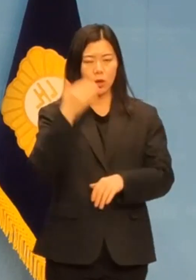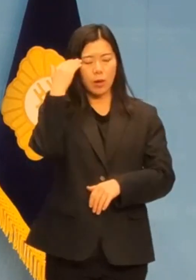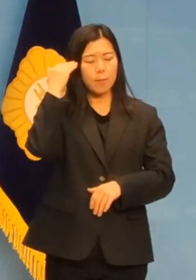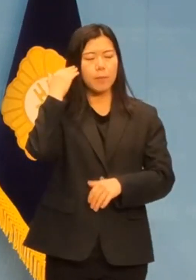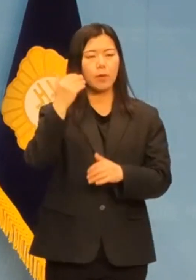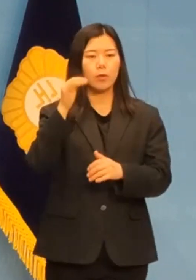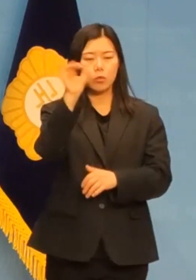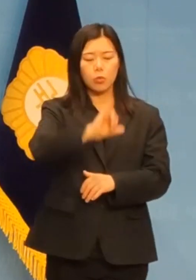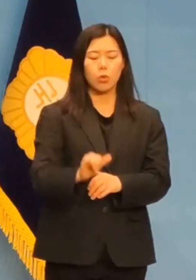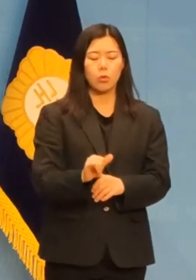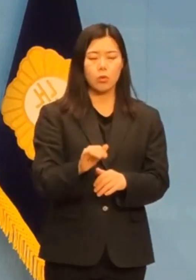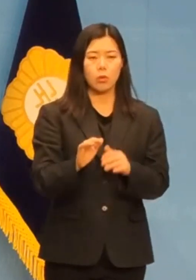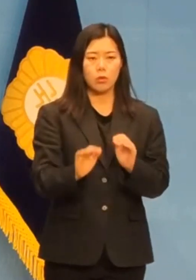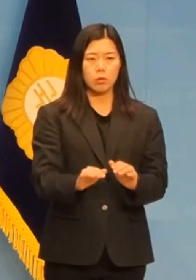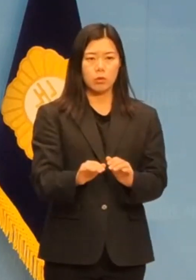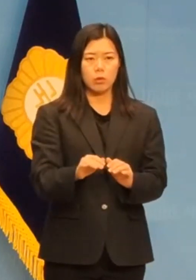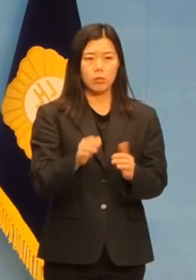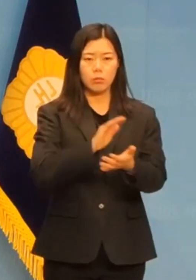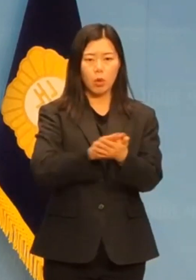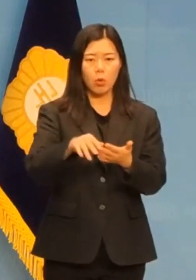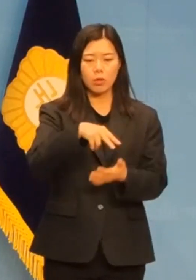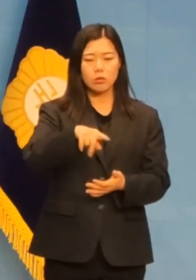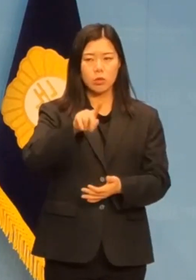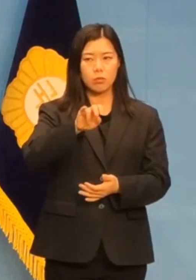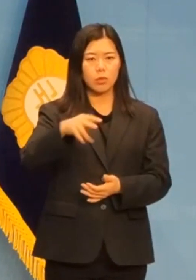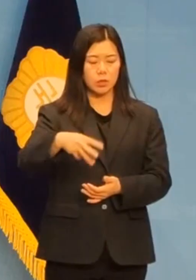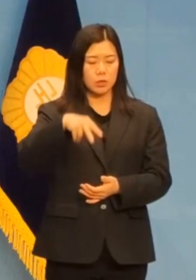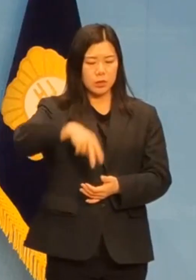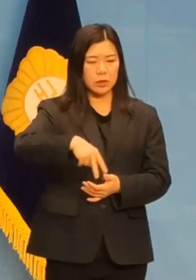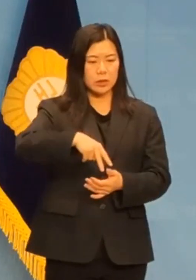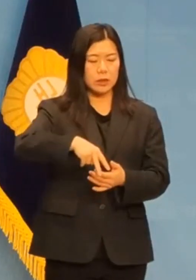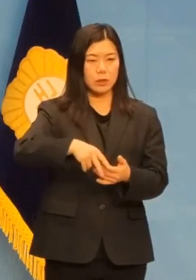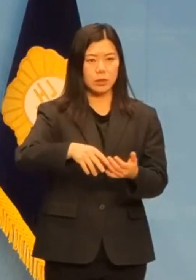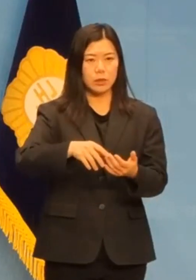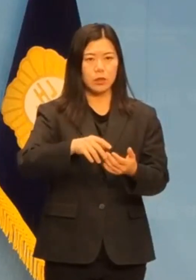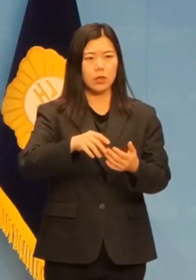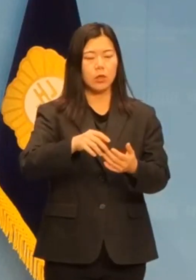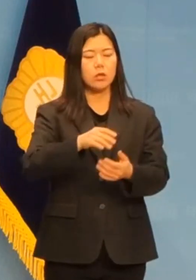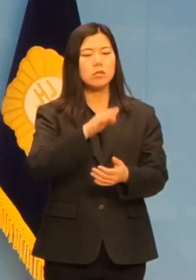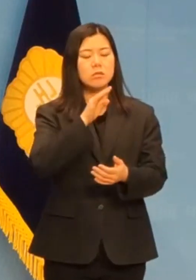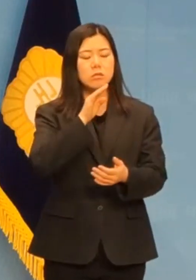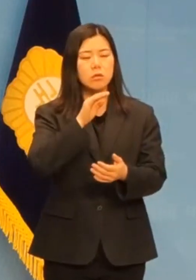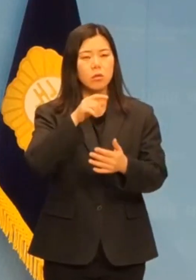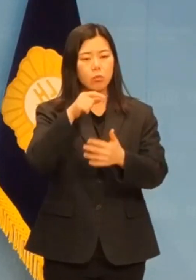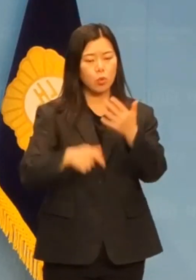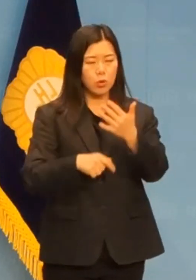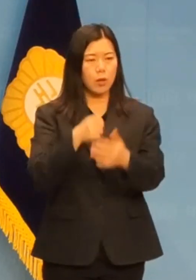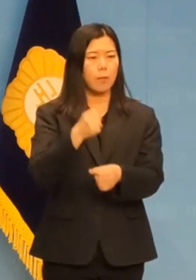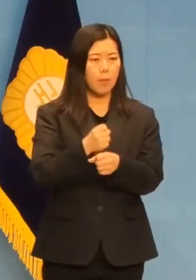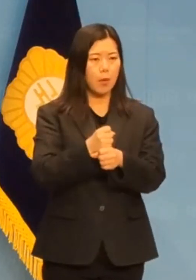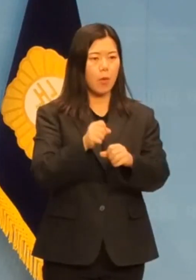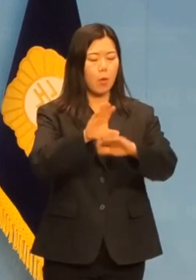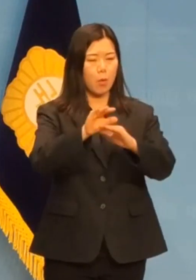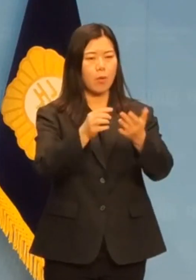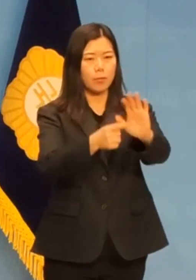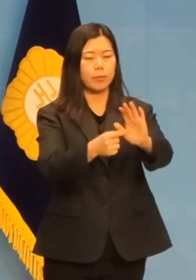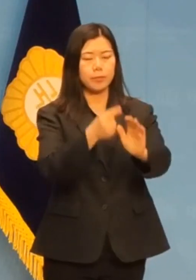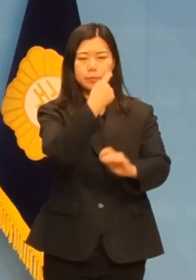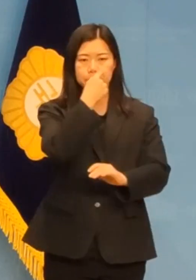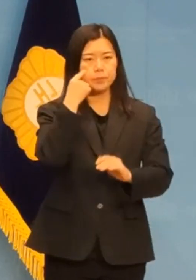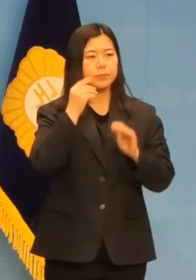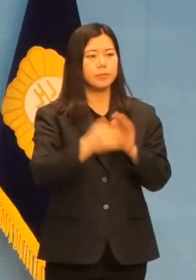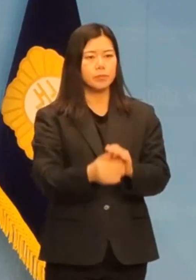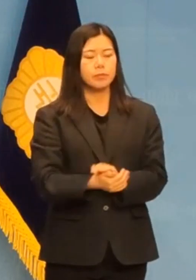평화서밋 2022를 자체 제작한 정규 프로그램인 것처럼 편성 송출한 사실을 확인하였습니다.